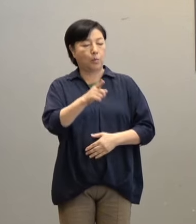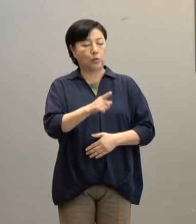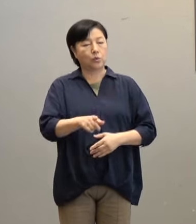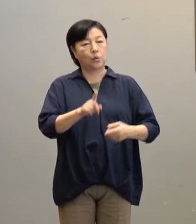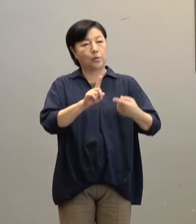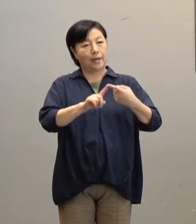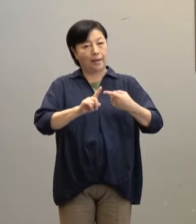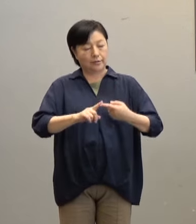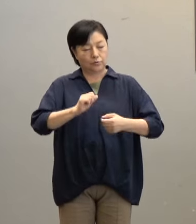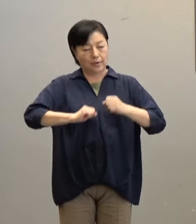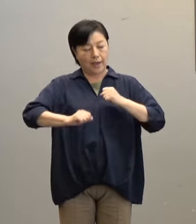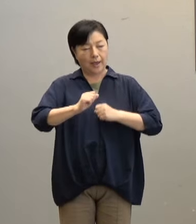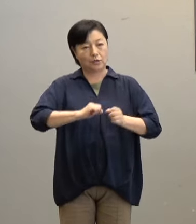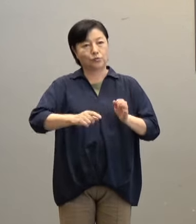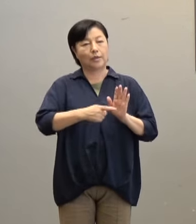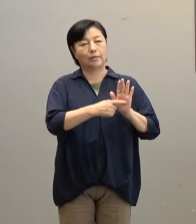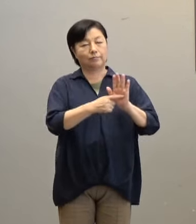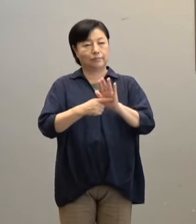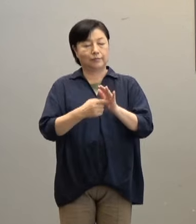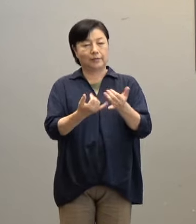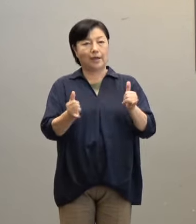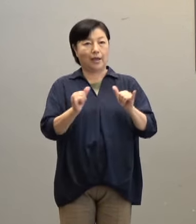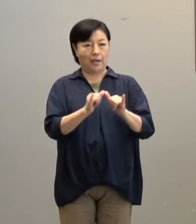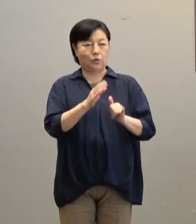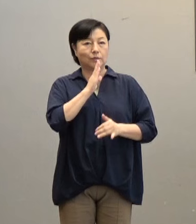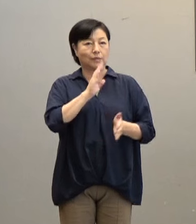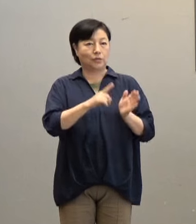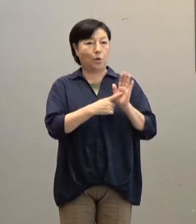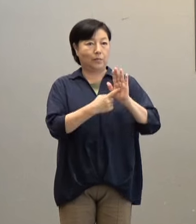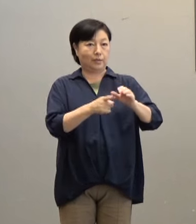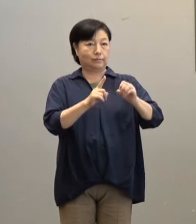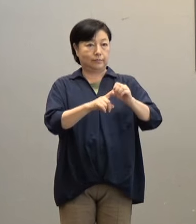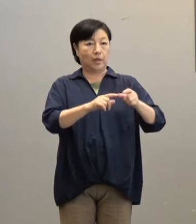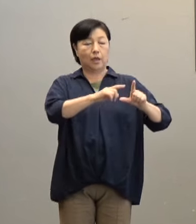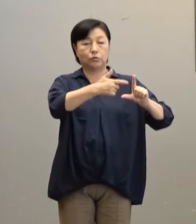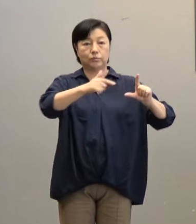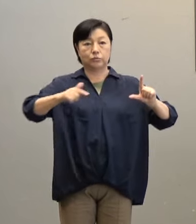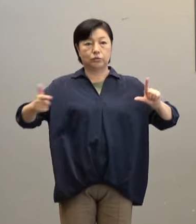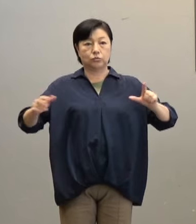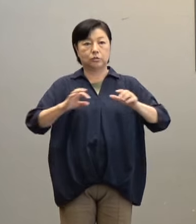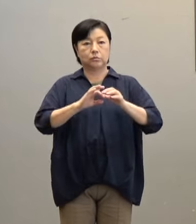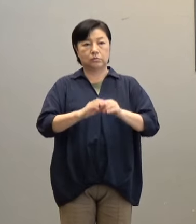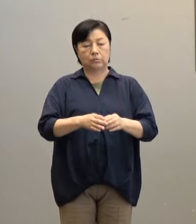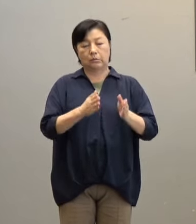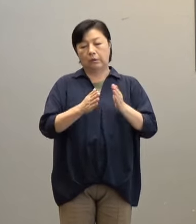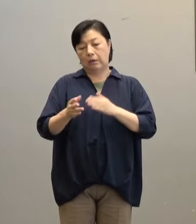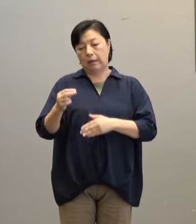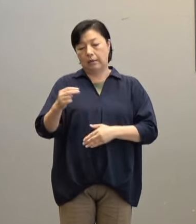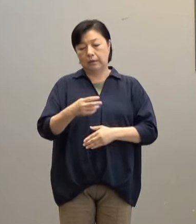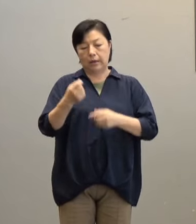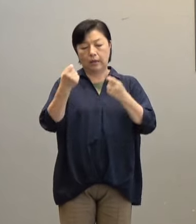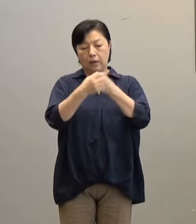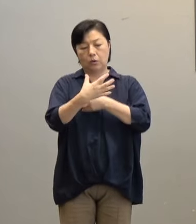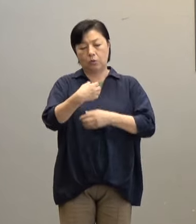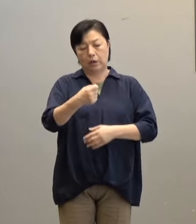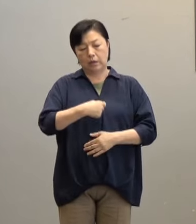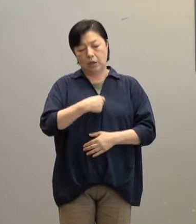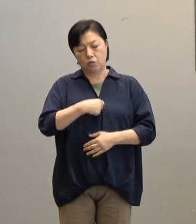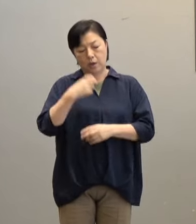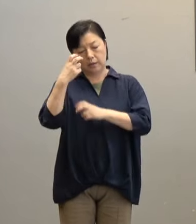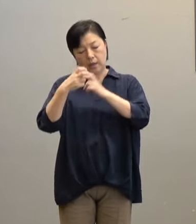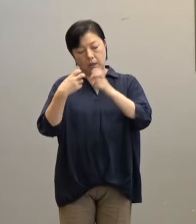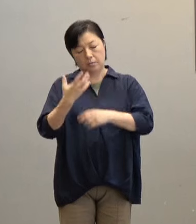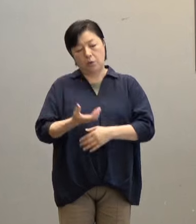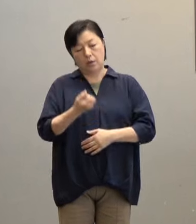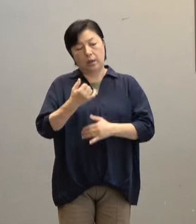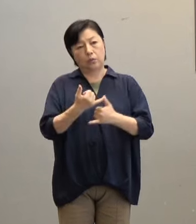活躍できる社会の実現を目指しております。LGBTQ については偏見や誤解によりさまざまな不安や悩みを抱えている